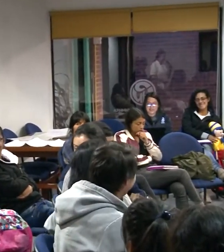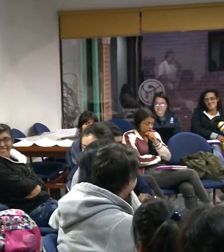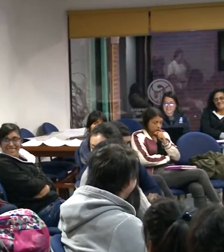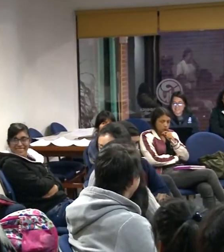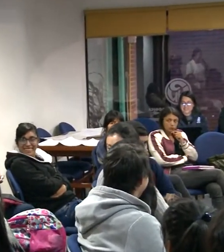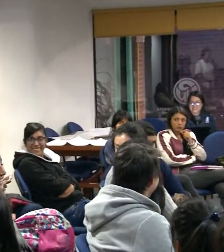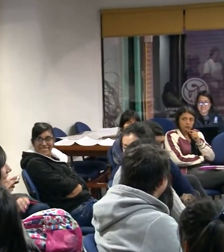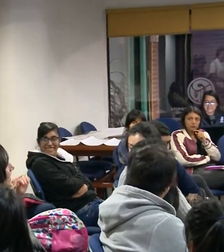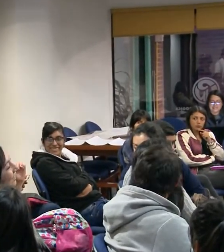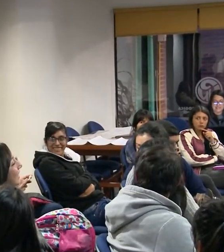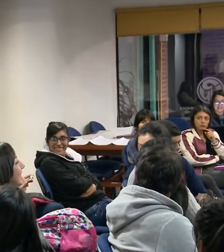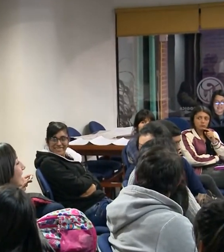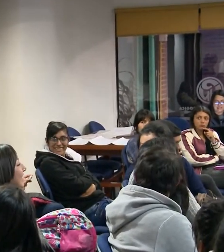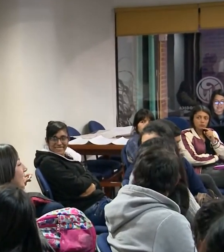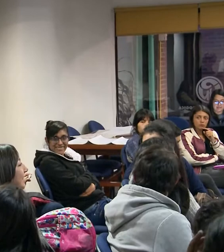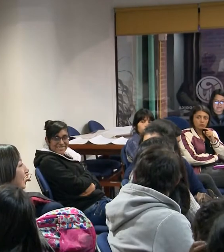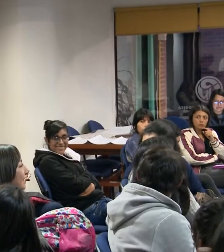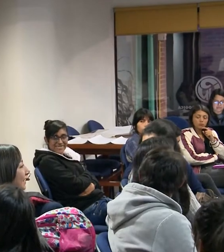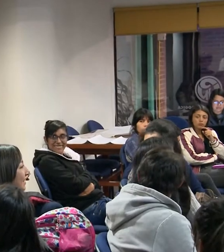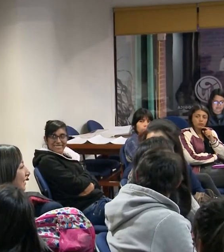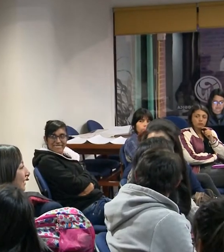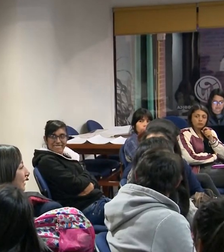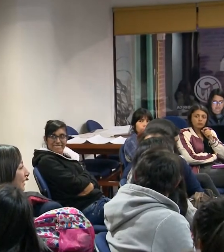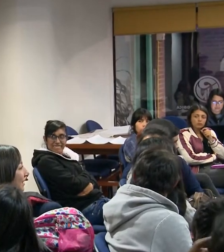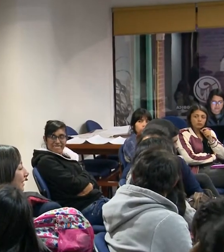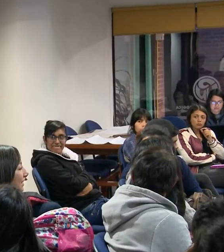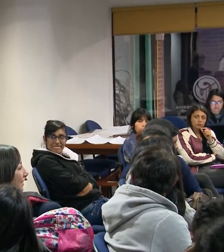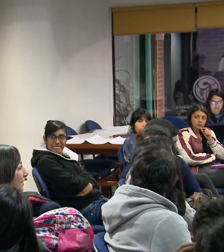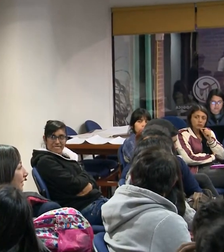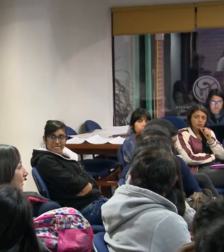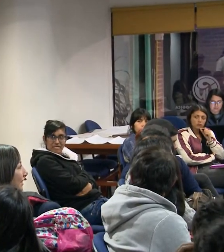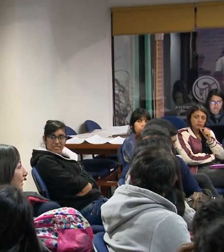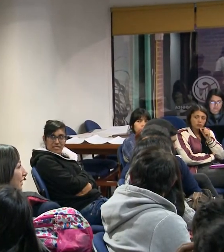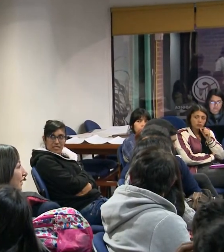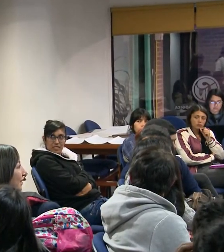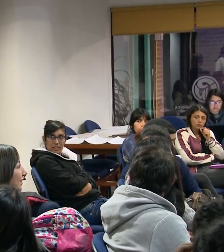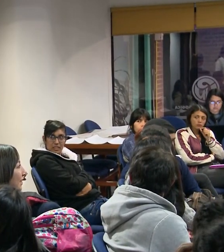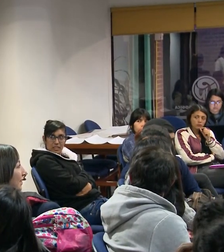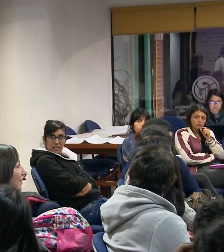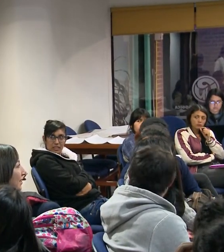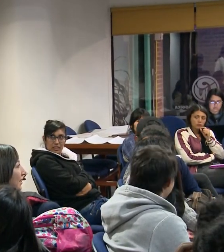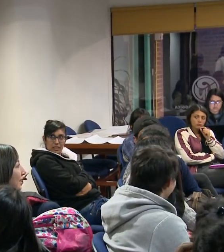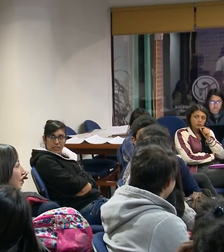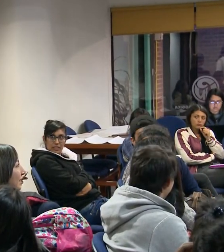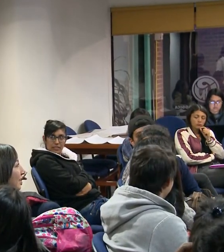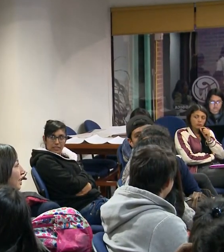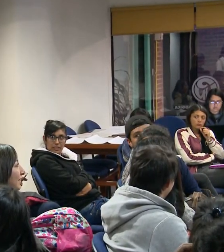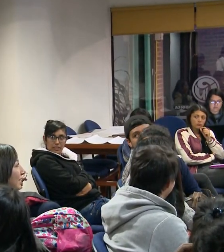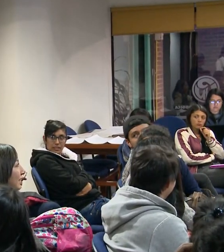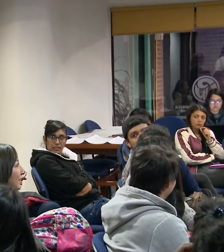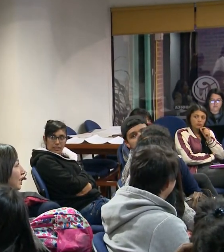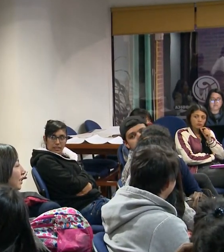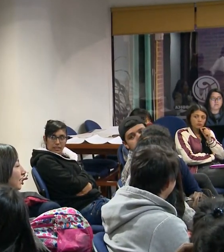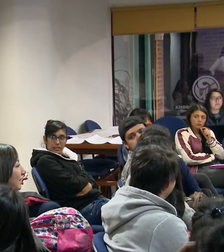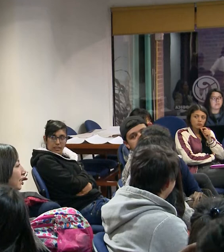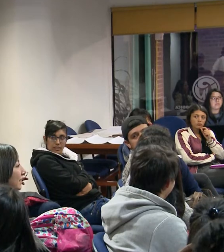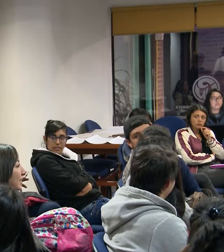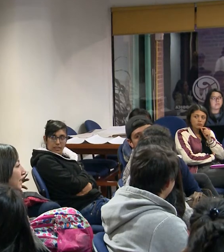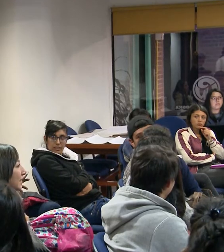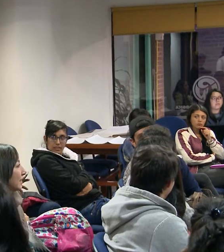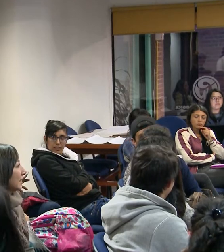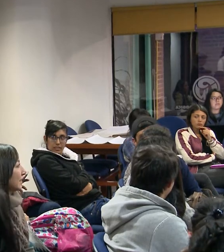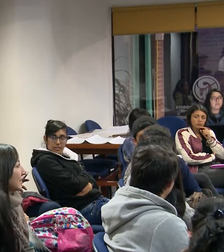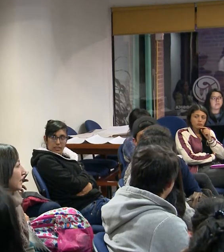Bueno, yo las quiero felicitar también, aunque no las pude convencer que se unieran a la línea de artes y lenguajes, como escucharon al principio,